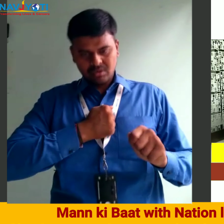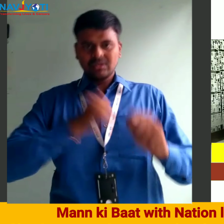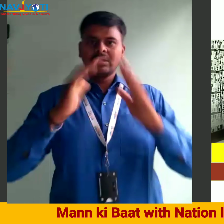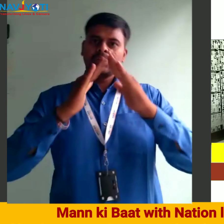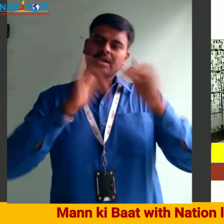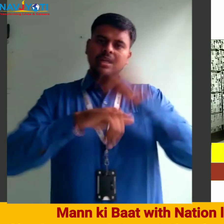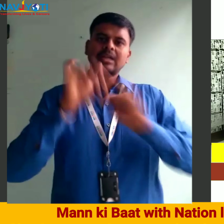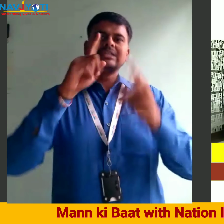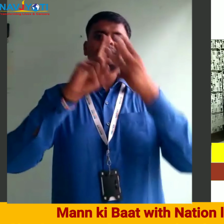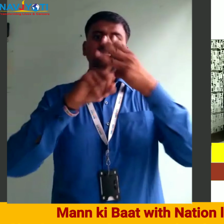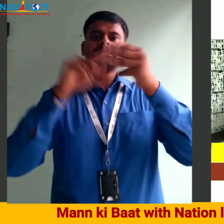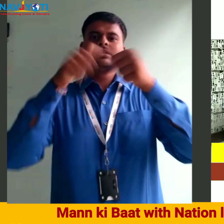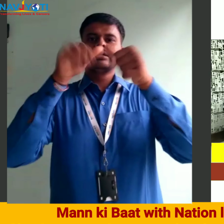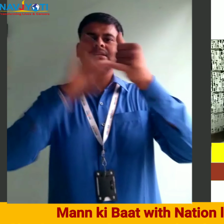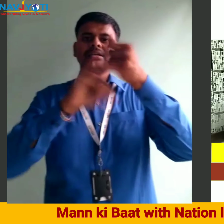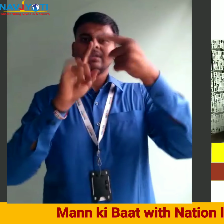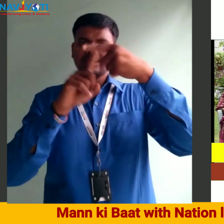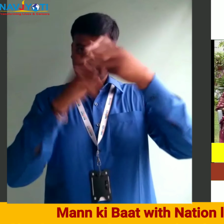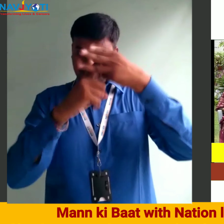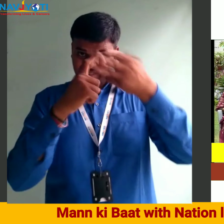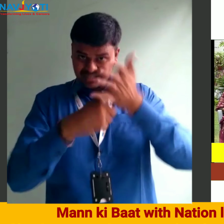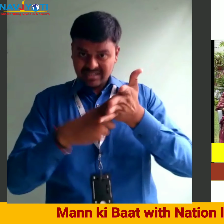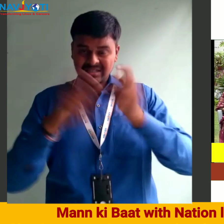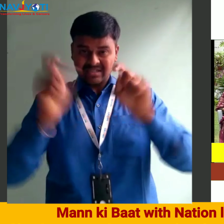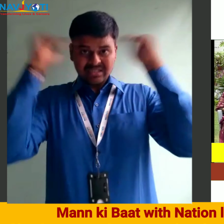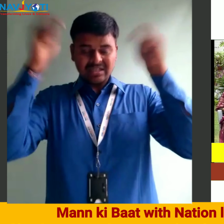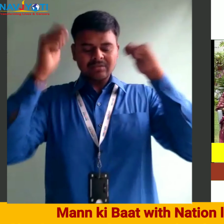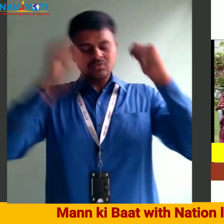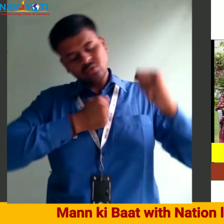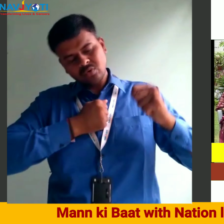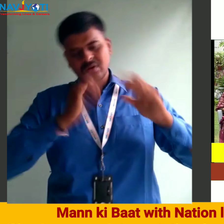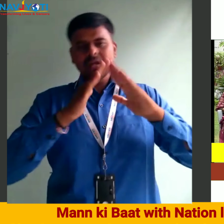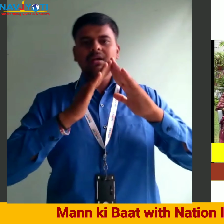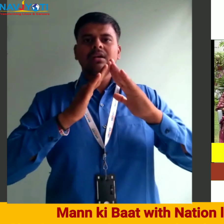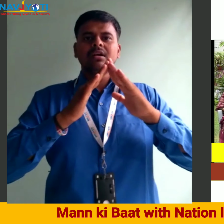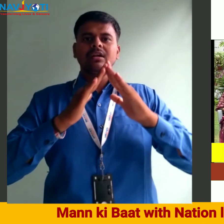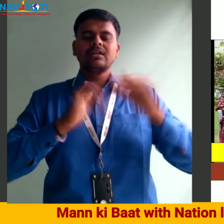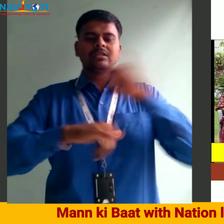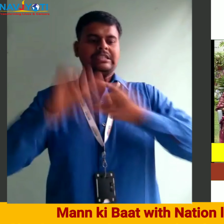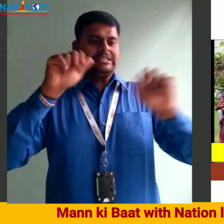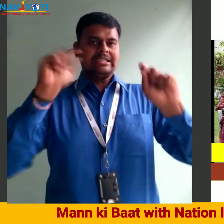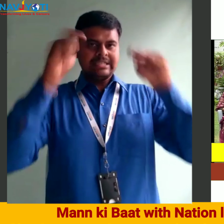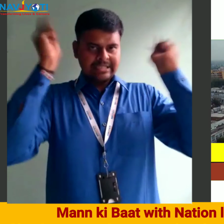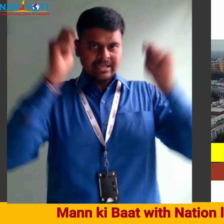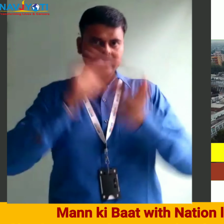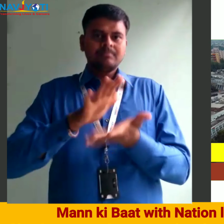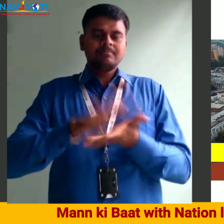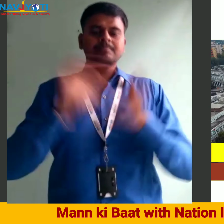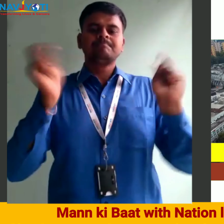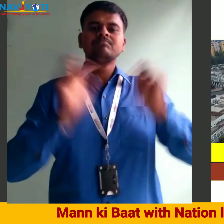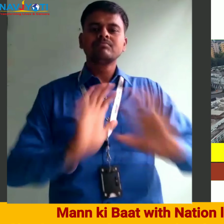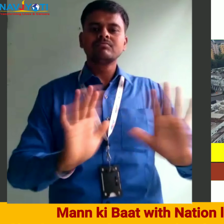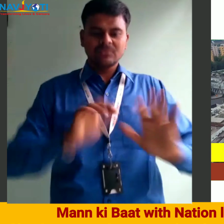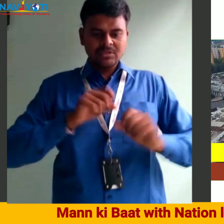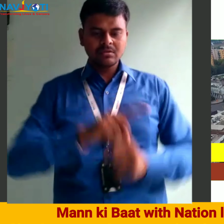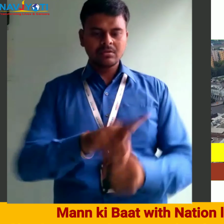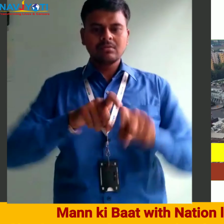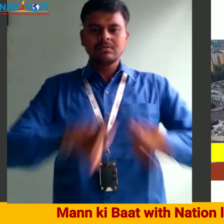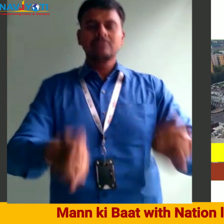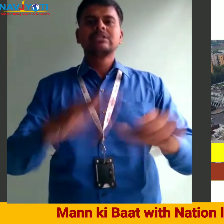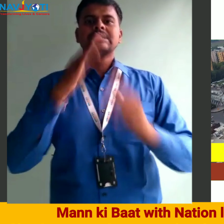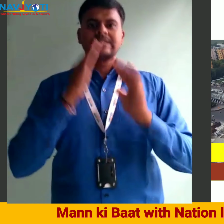निकलकर अपनी खुशी साझा करते थे। लेकिन इस बार हर किसी ने संयम बरता, लॉकडाउन के नियमों का